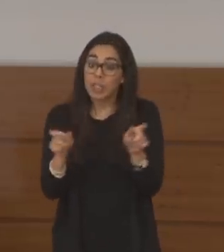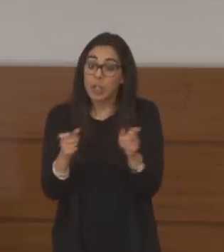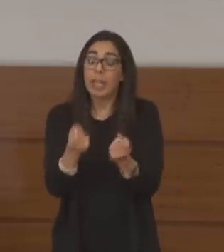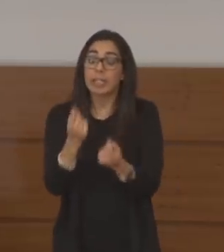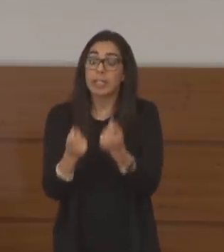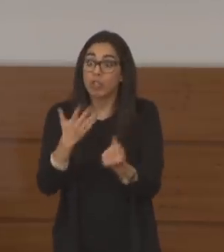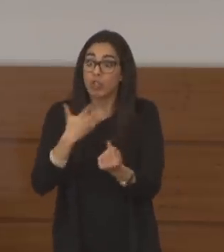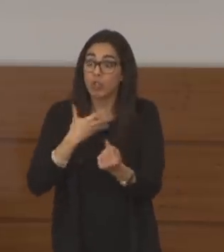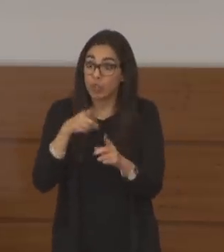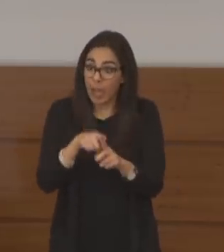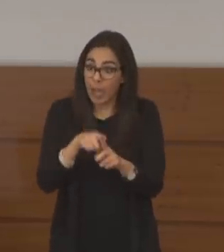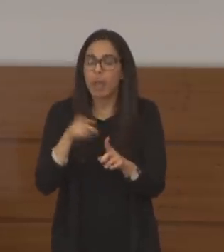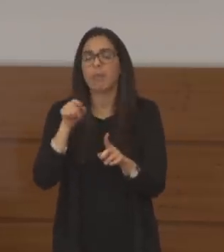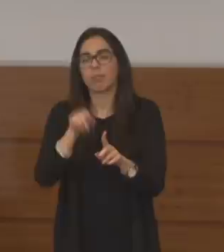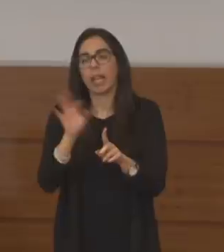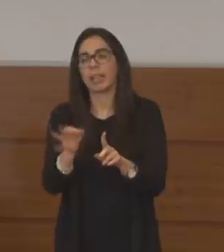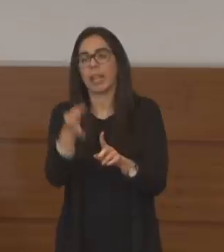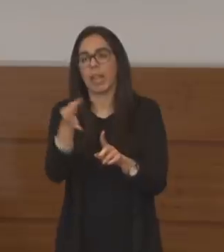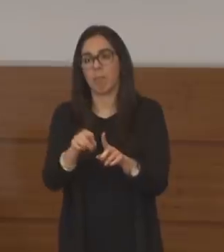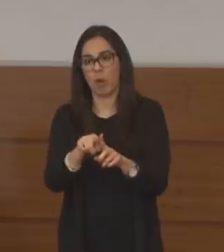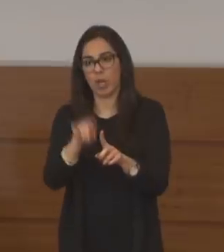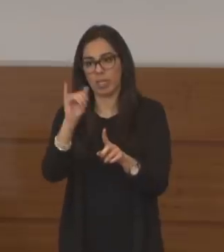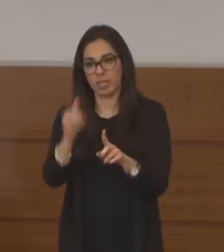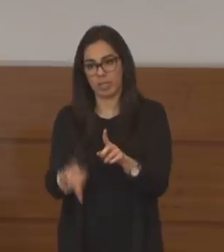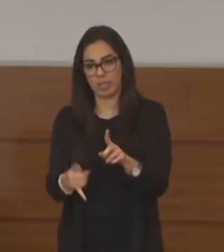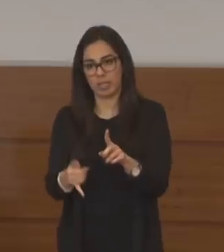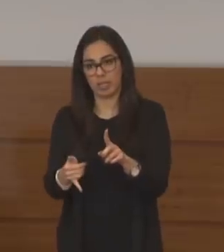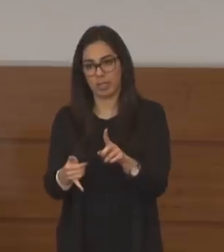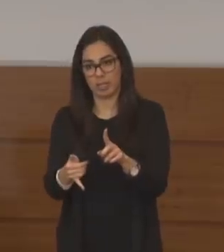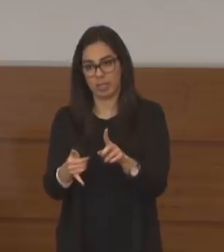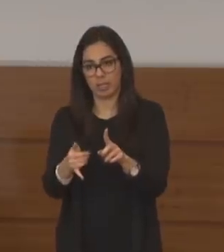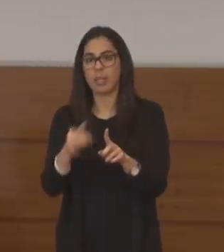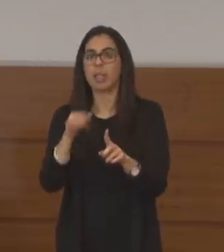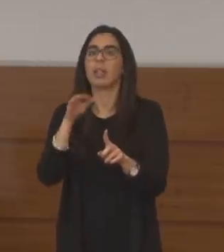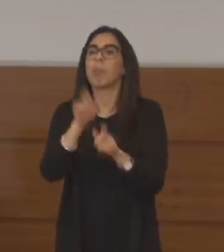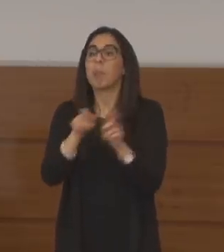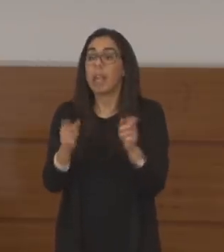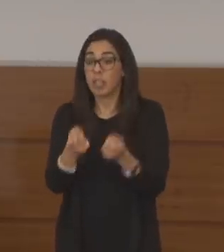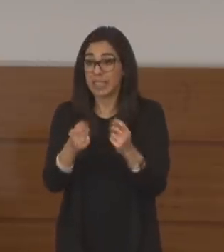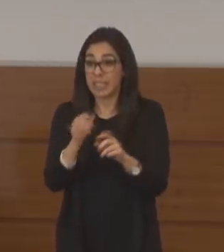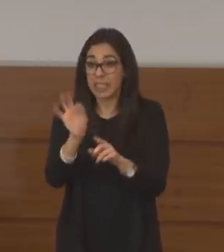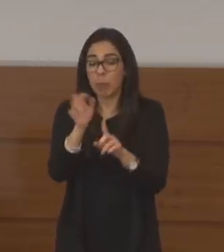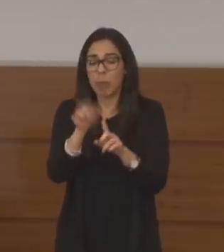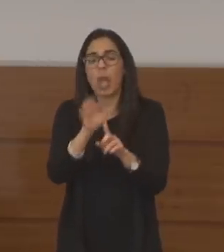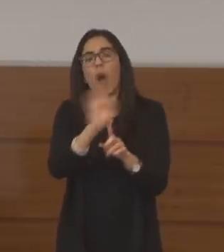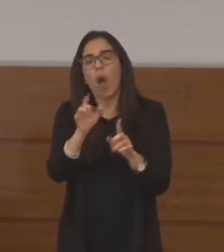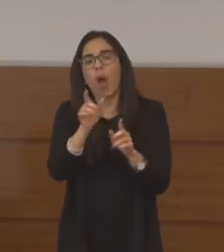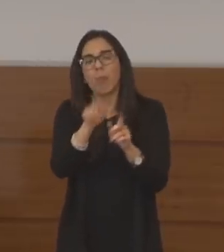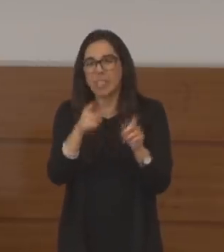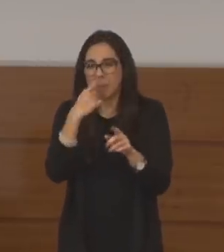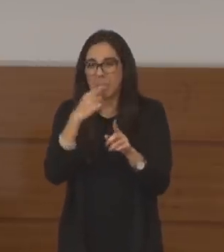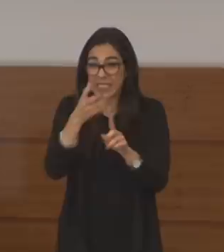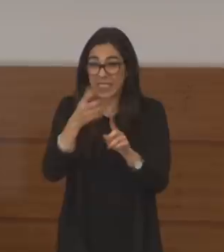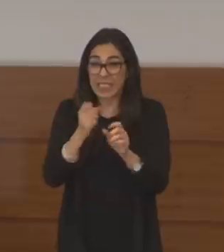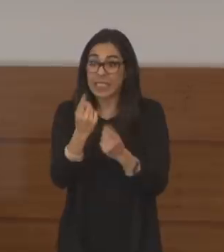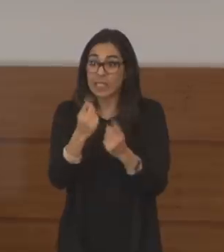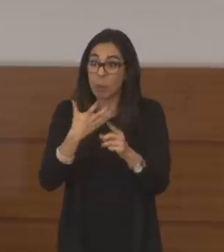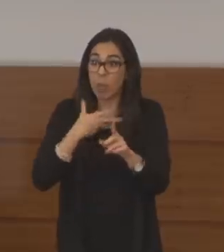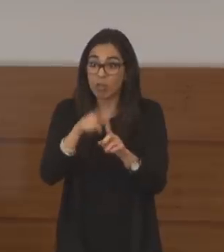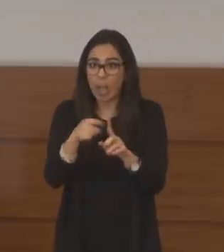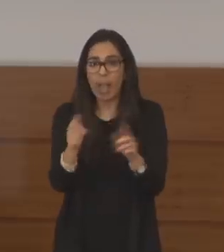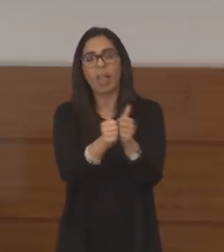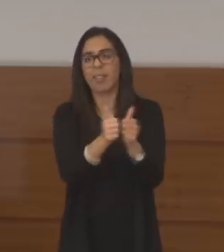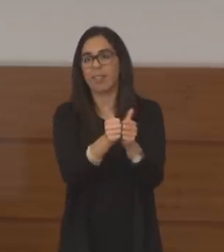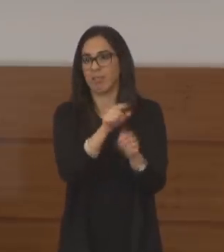sintomatiche quindi contatti stretti persone sintomatico comunque persone che manifesti in una sintomatologia